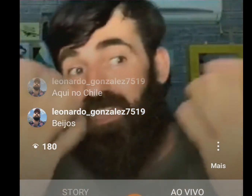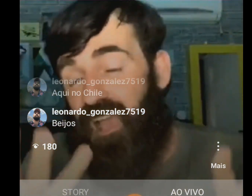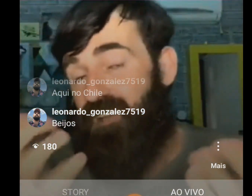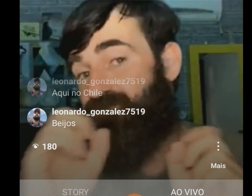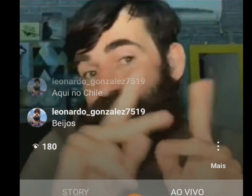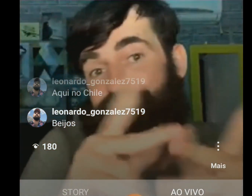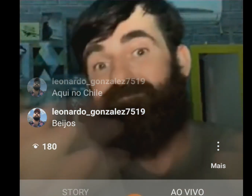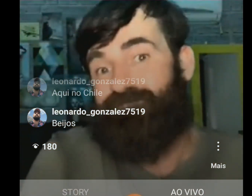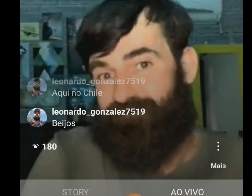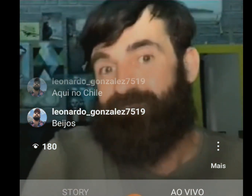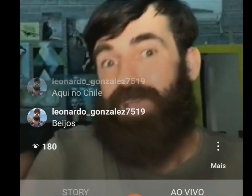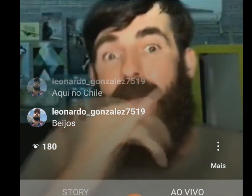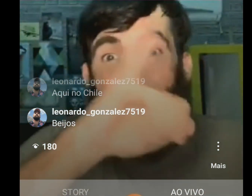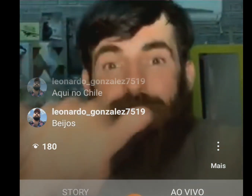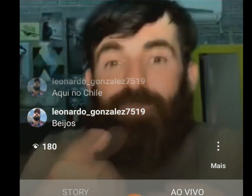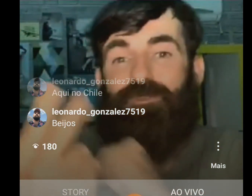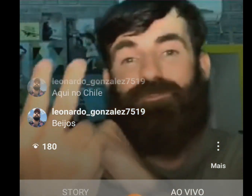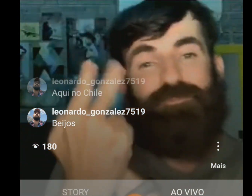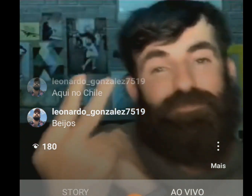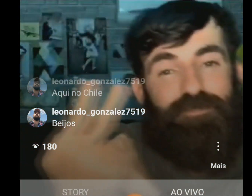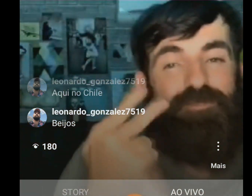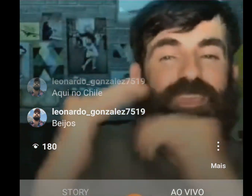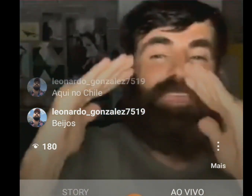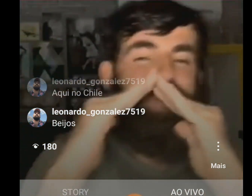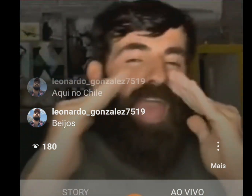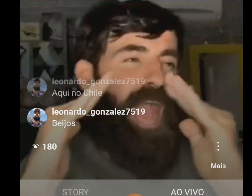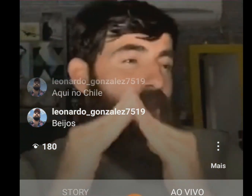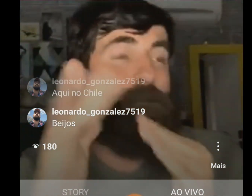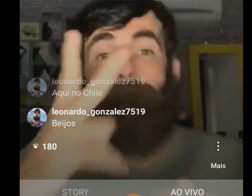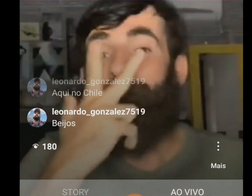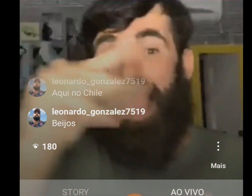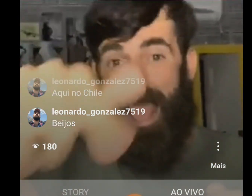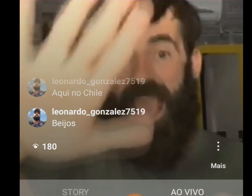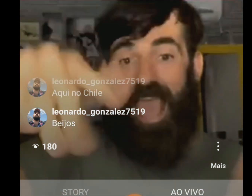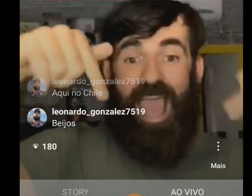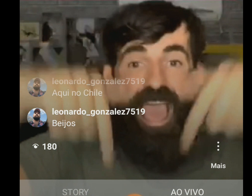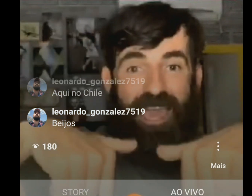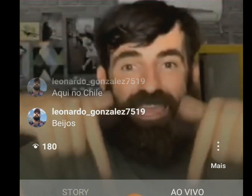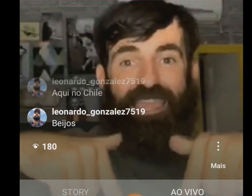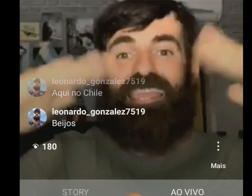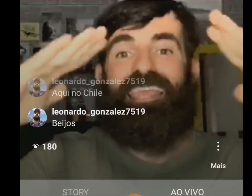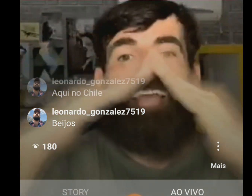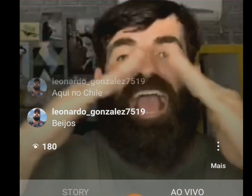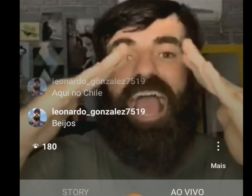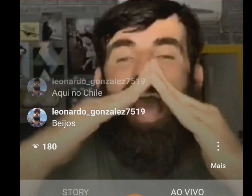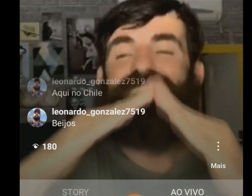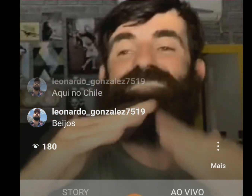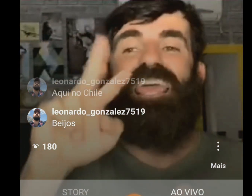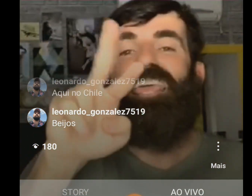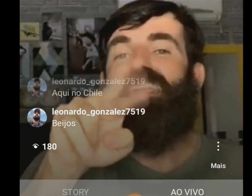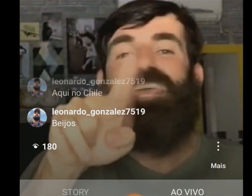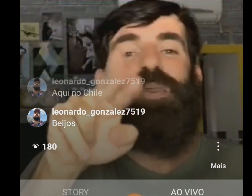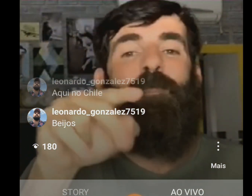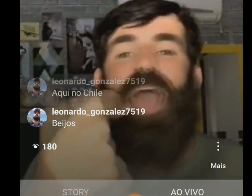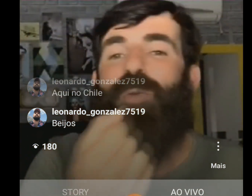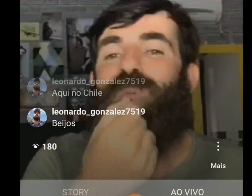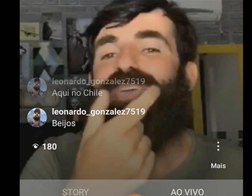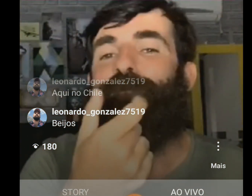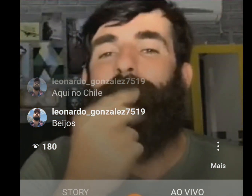Aí a escolha fica por sua conta, né? Mas aproveite para ficar em casa, se cuidando. Por exemplo, aqui na minha casa, o meu